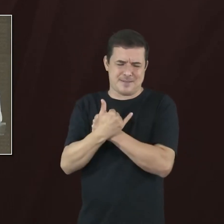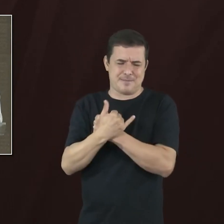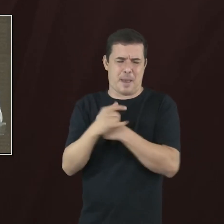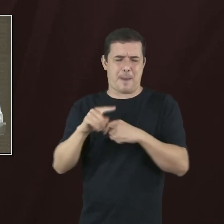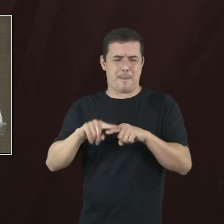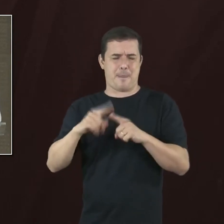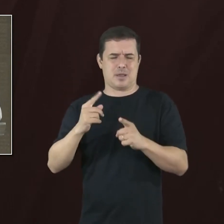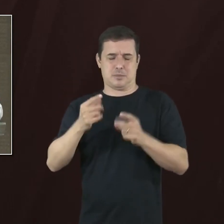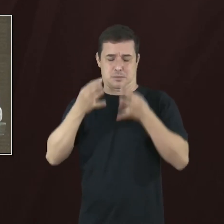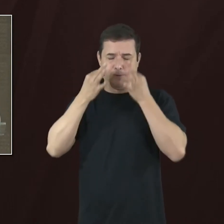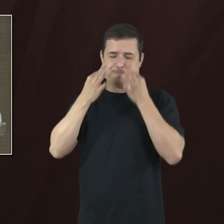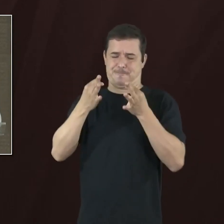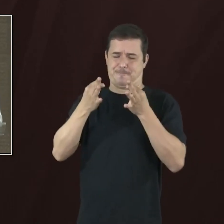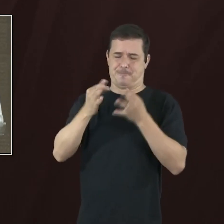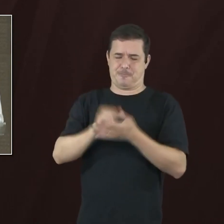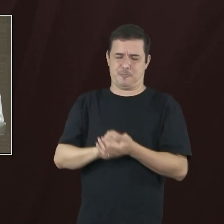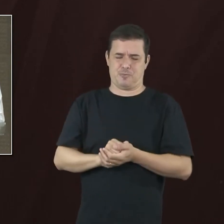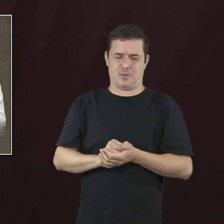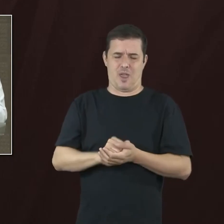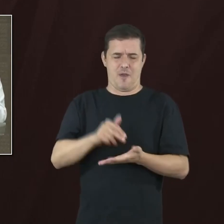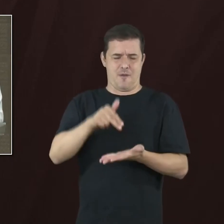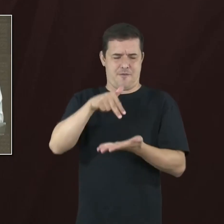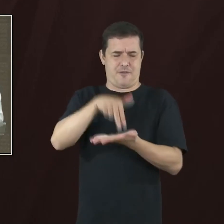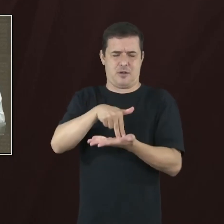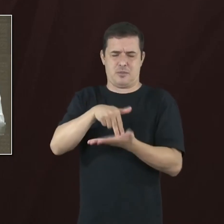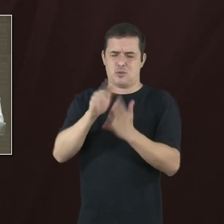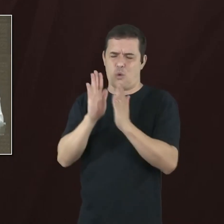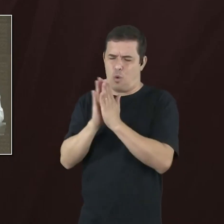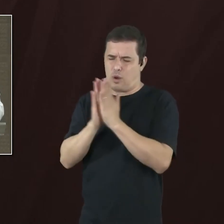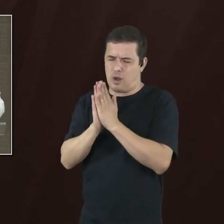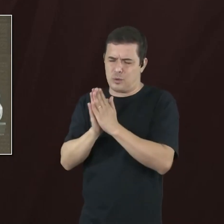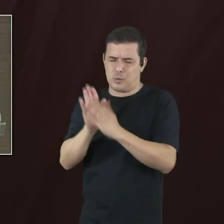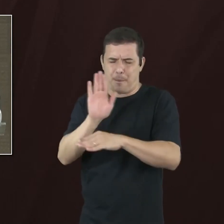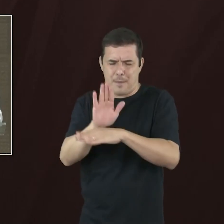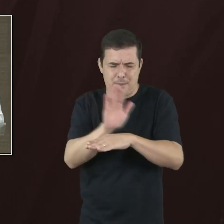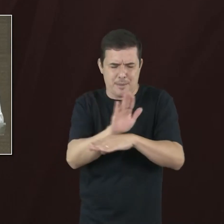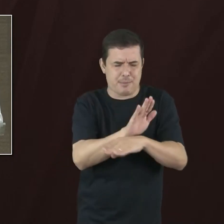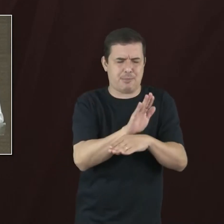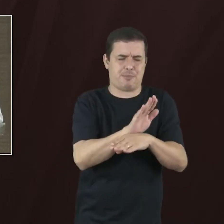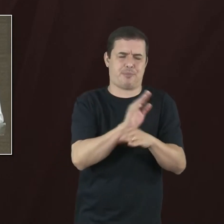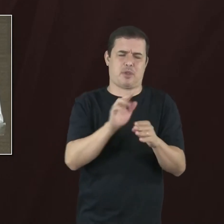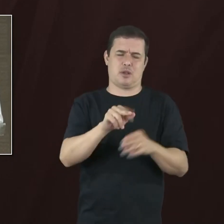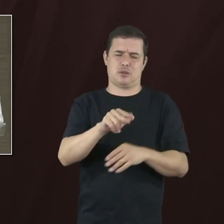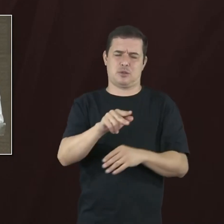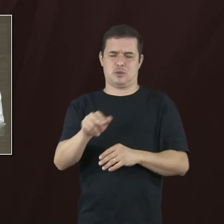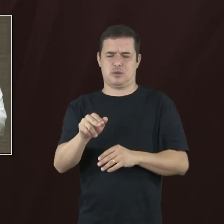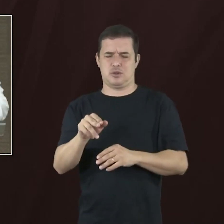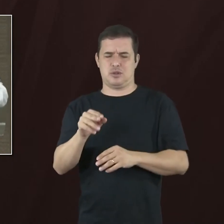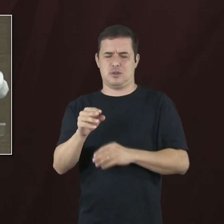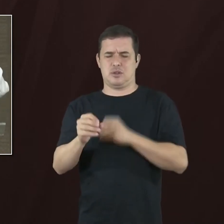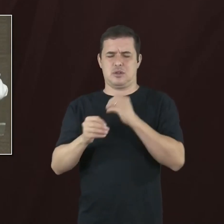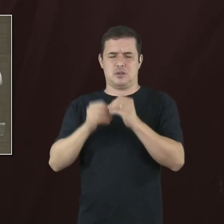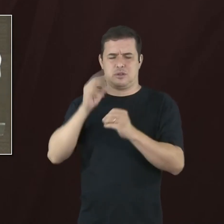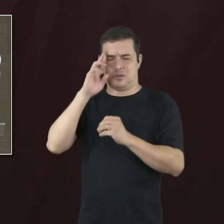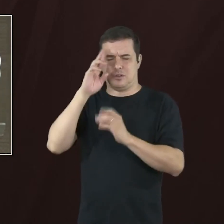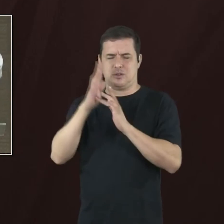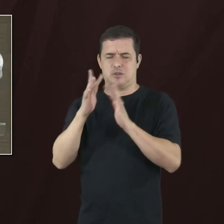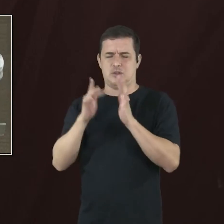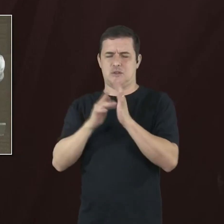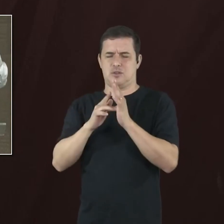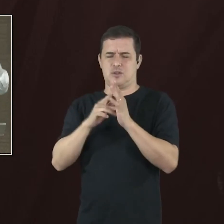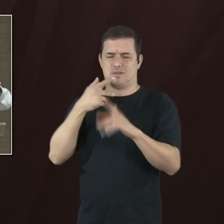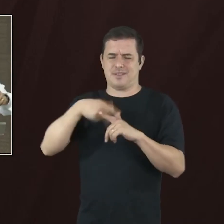estamos atentos, nós estamos coesos, vamos orar uns pelos outros, guardar uns aos outros. Senhor Jesus, nós vamos vencer